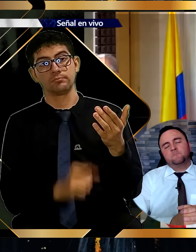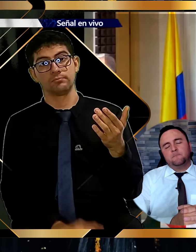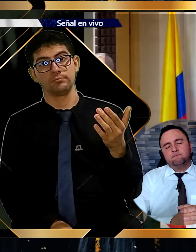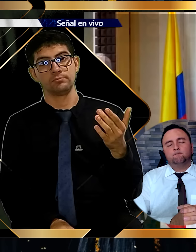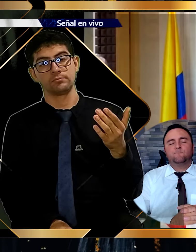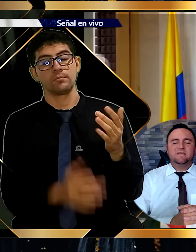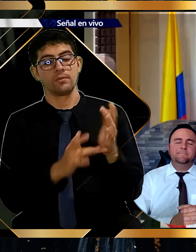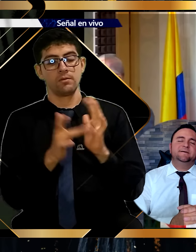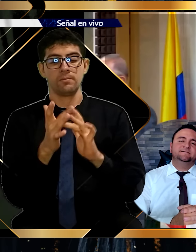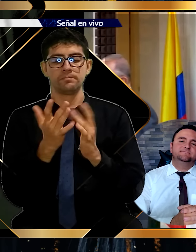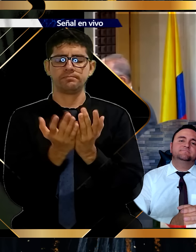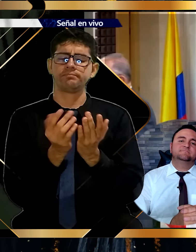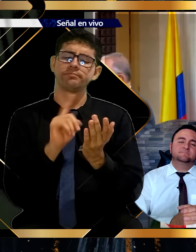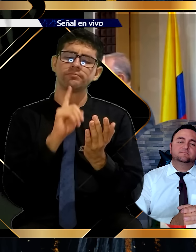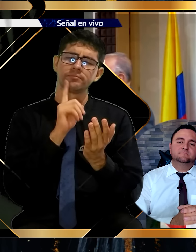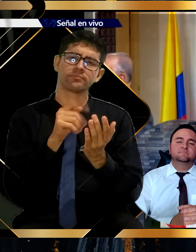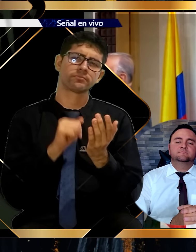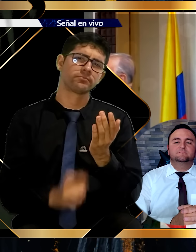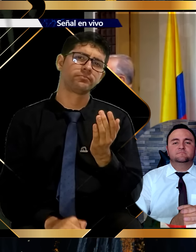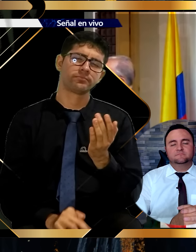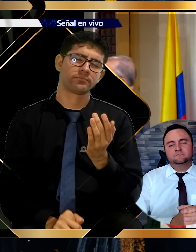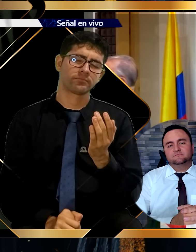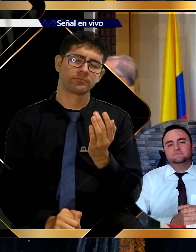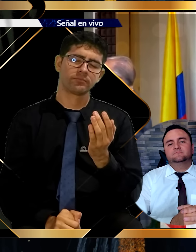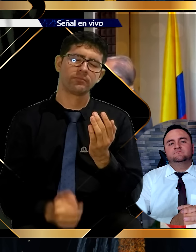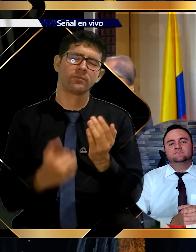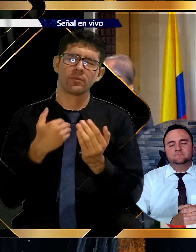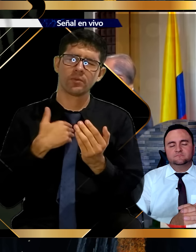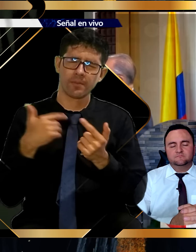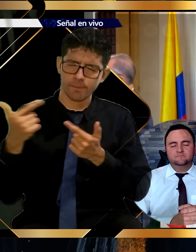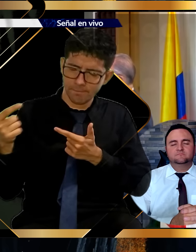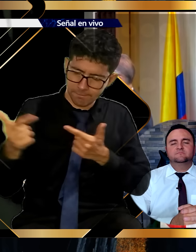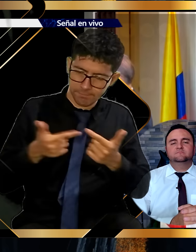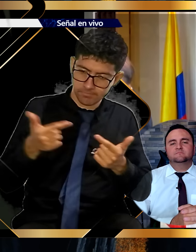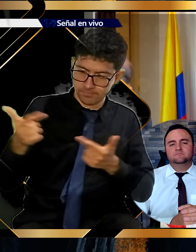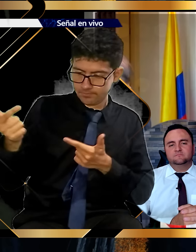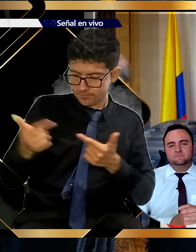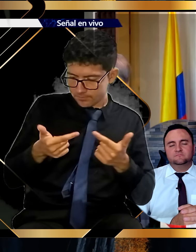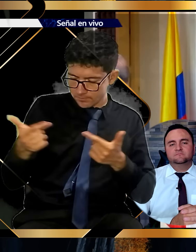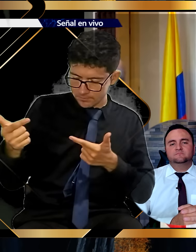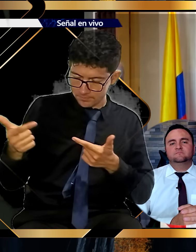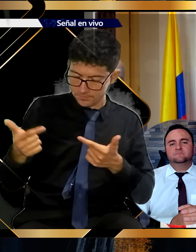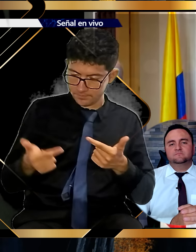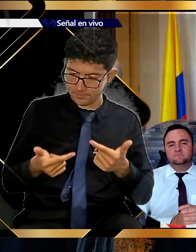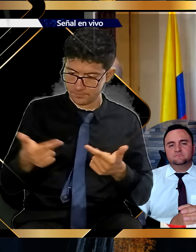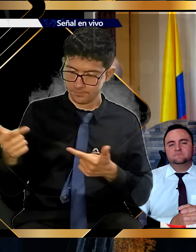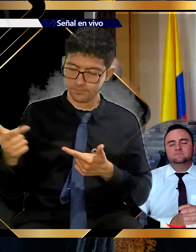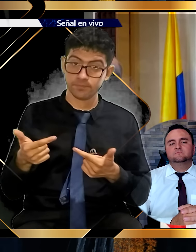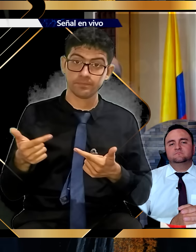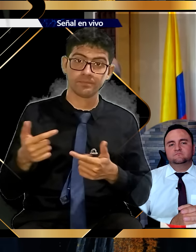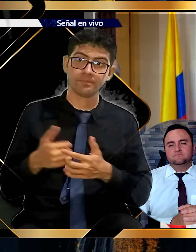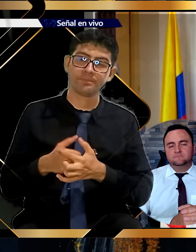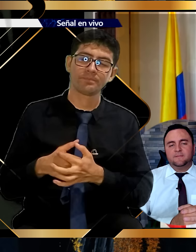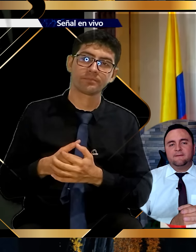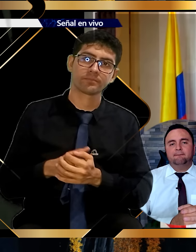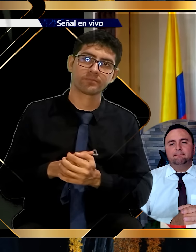La Biblia dice, he peleado la buena batalla. ¿Verdad? He peleado la batalla.